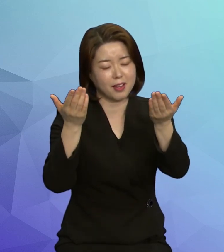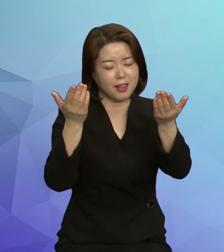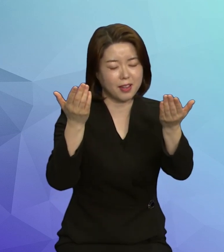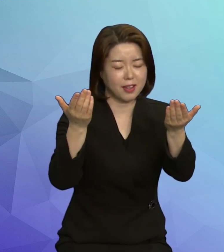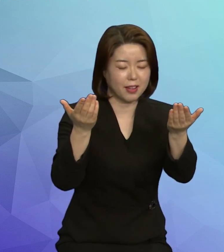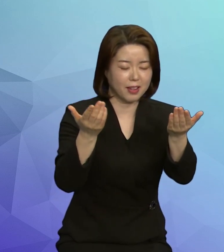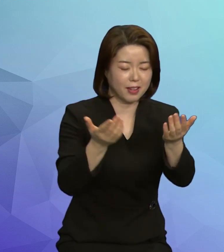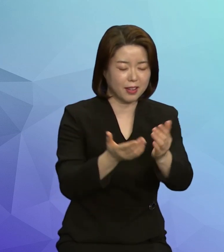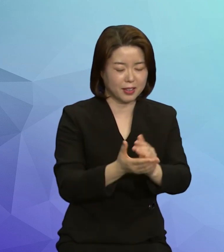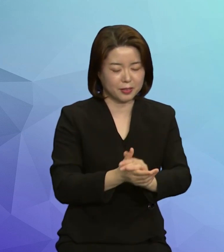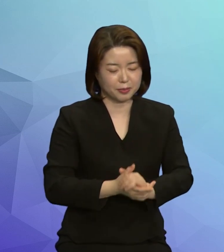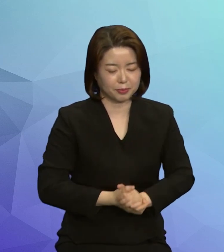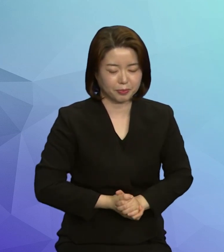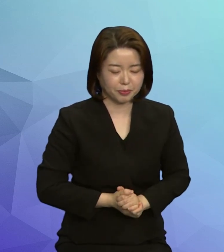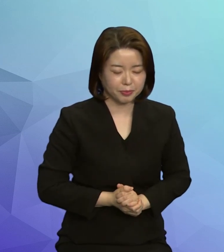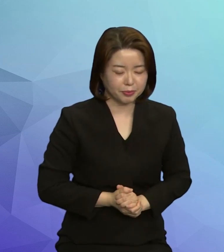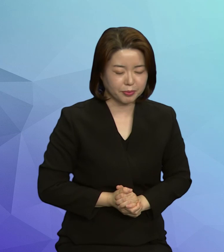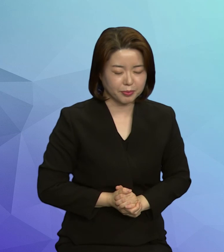기도합니다.